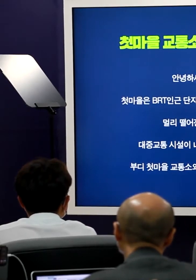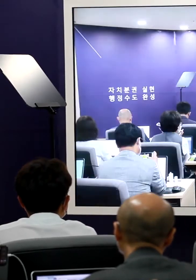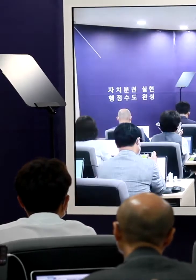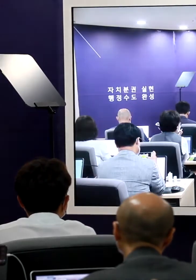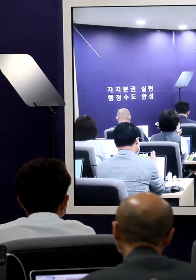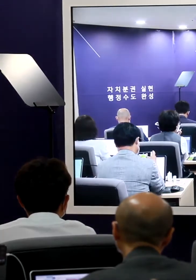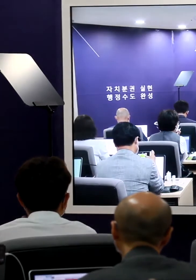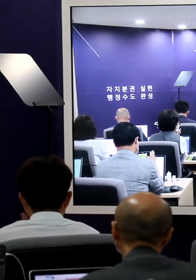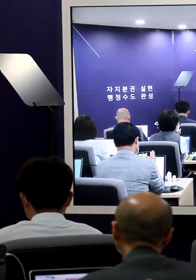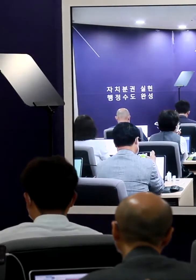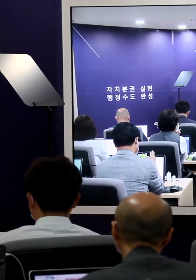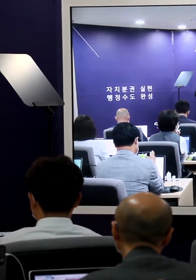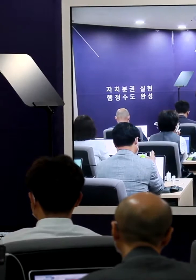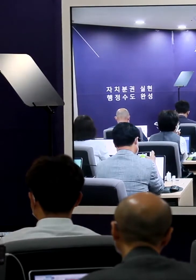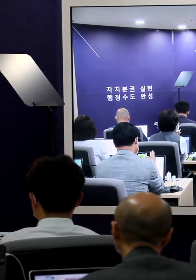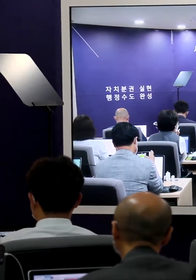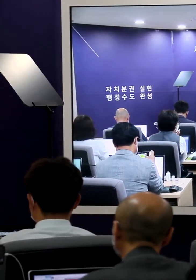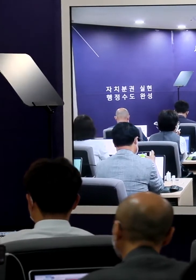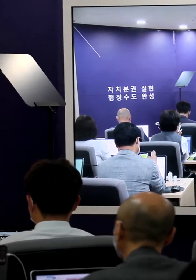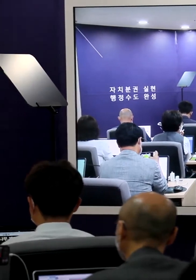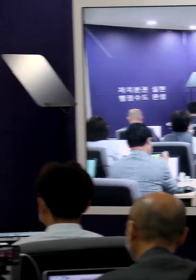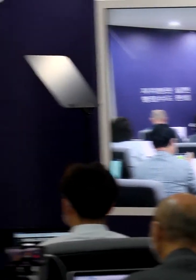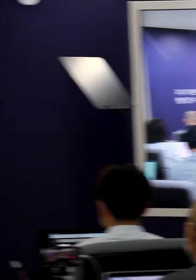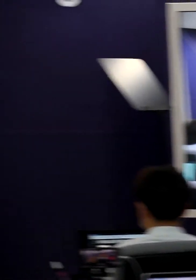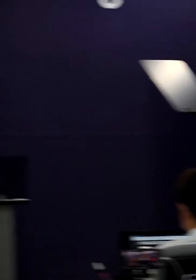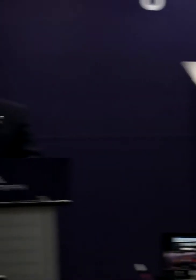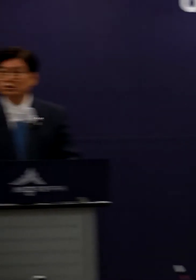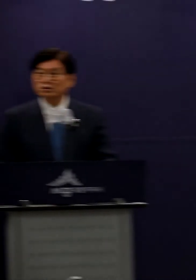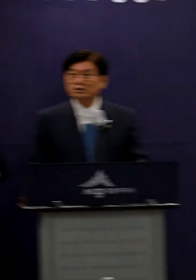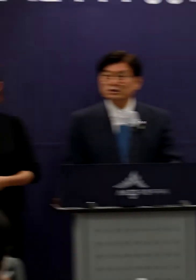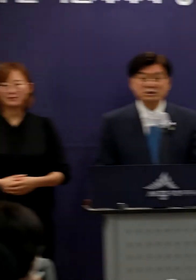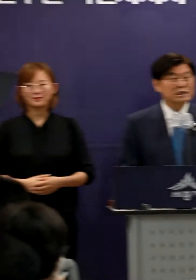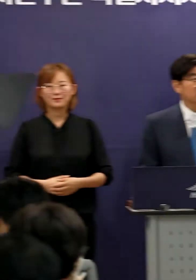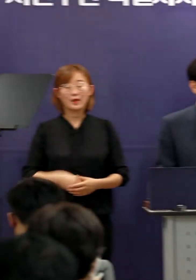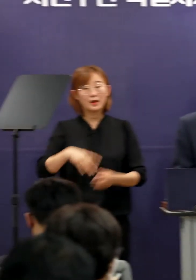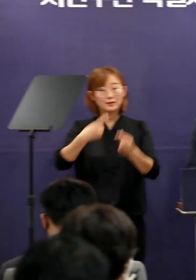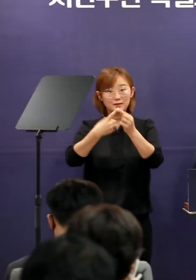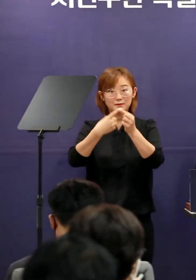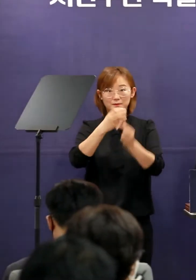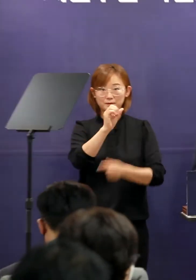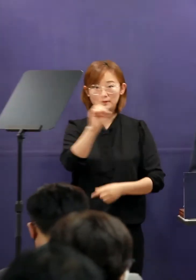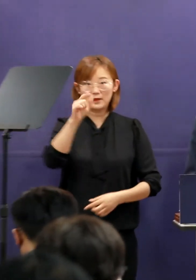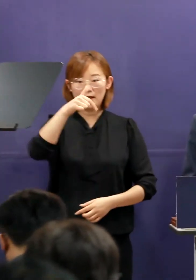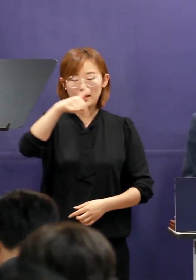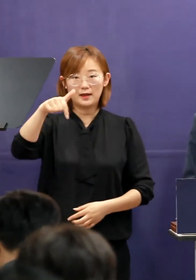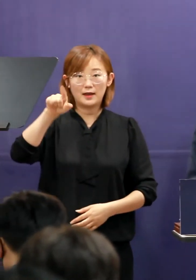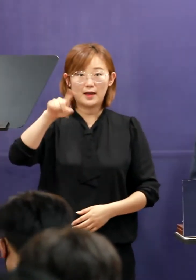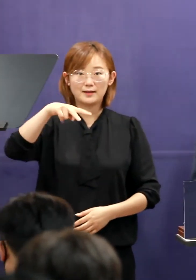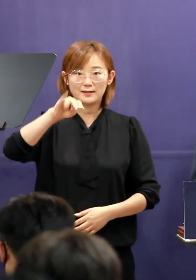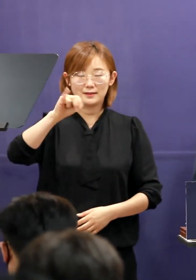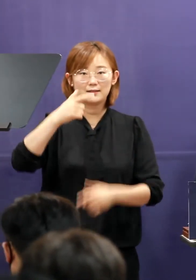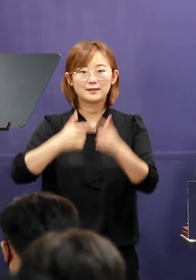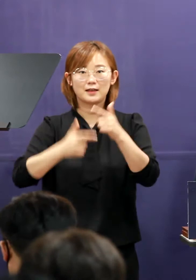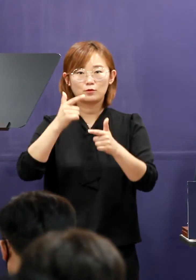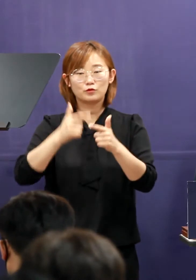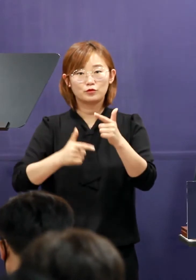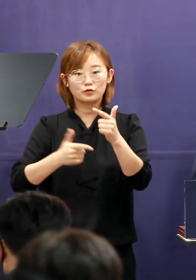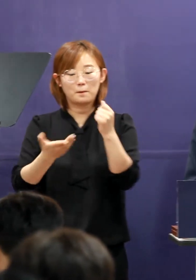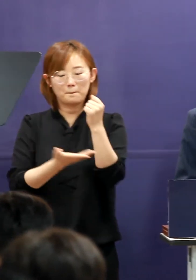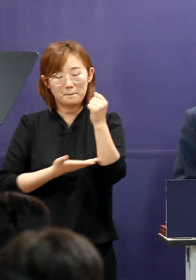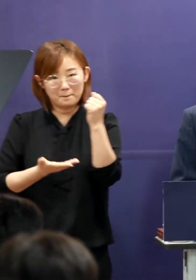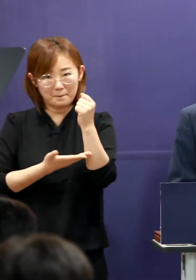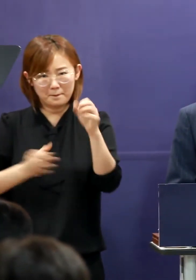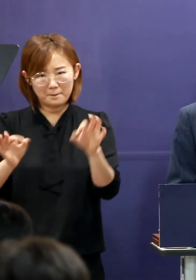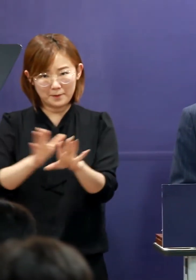답변을 듣도록 하겠습니다. 먼저 아카시 나무 제거 요청을 해주신 데 대해서 답변을 드리겠습니다.